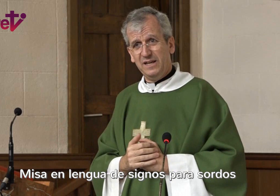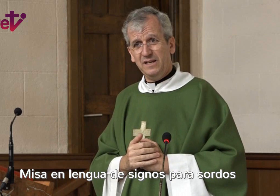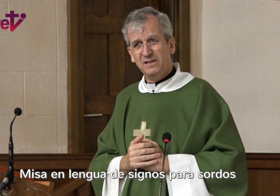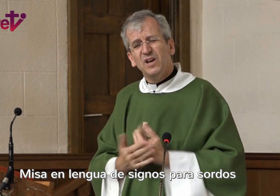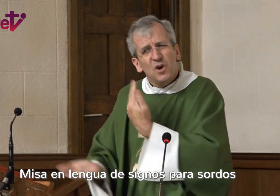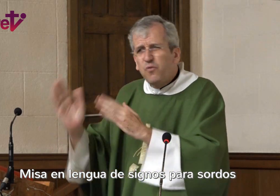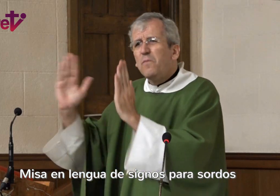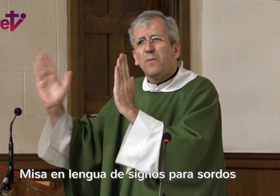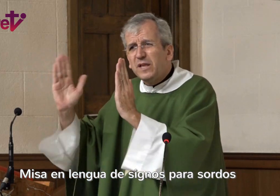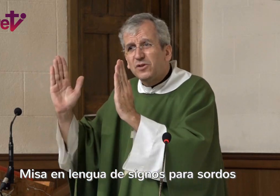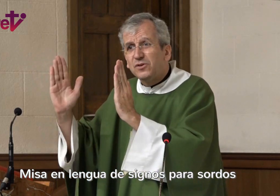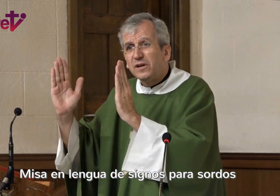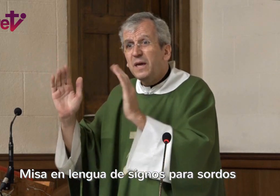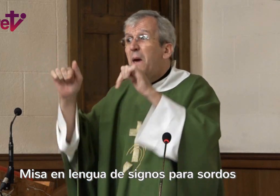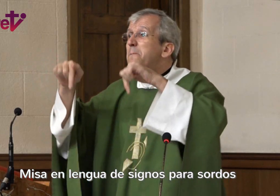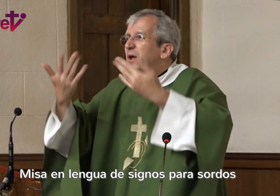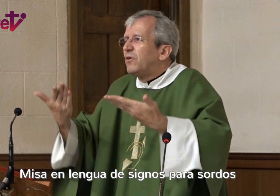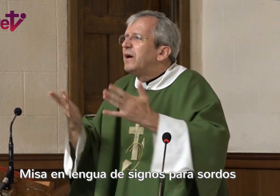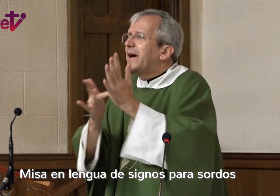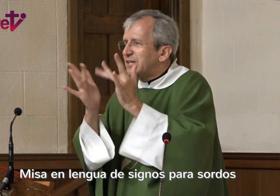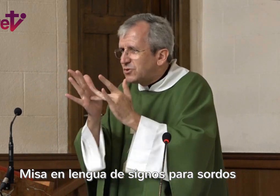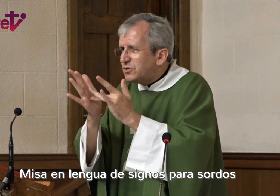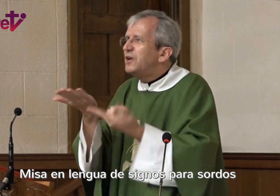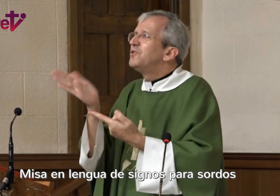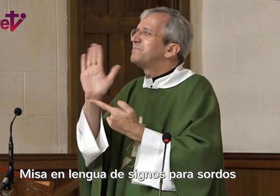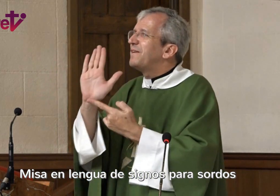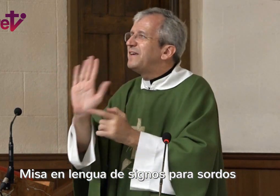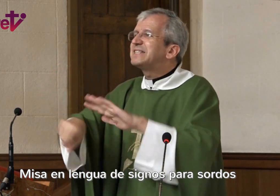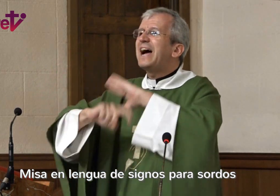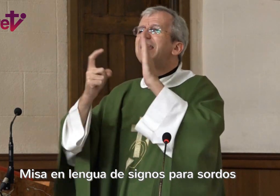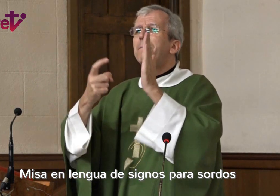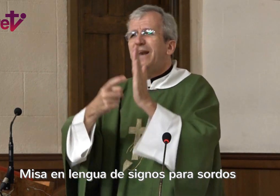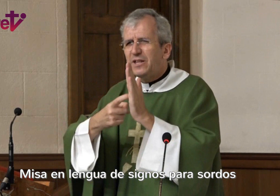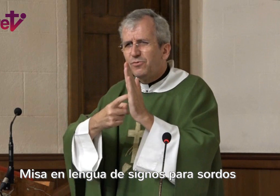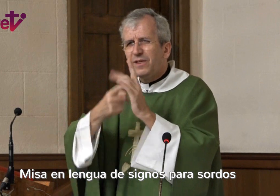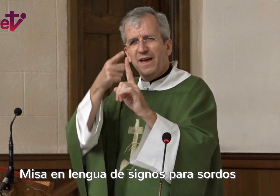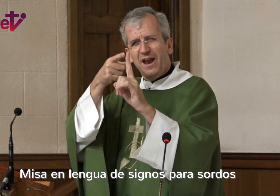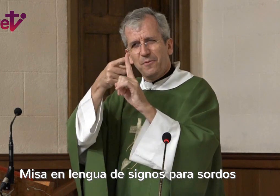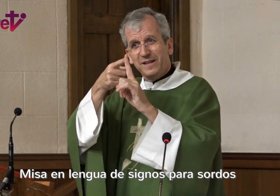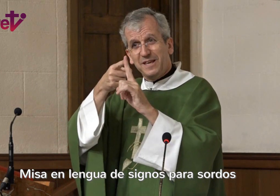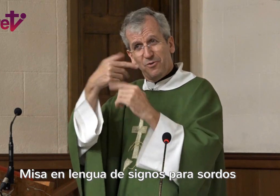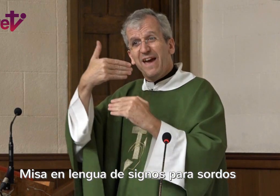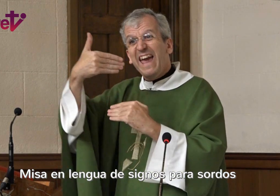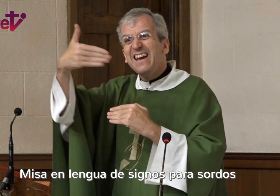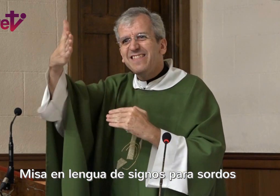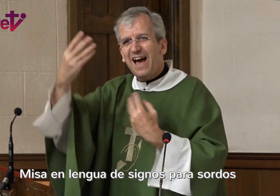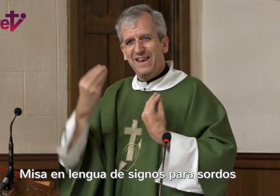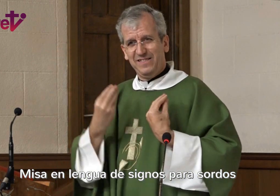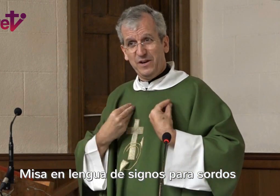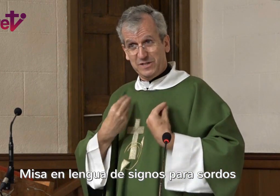fue un momento pero Jesús nos manifiesta la plenitud el objetivo el ideal de